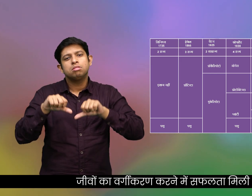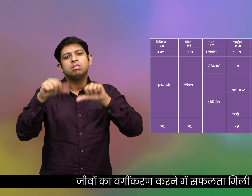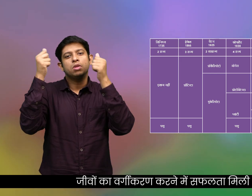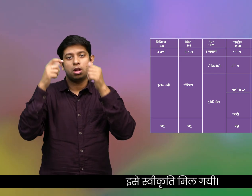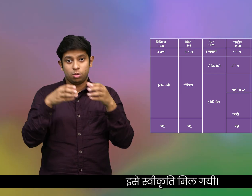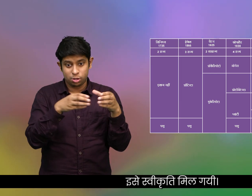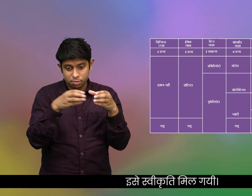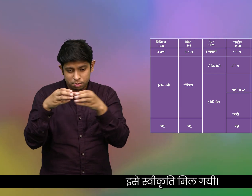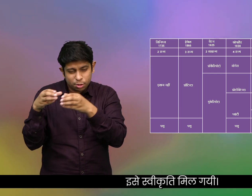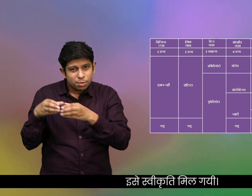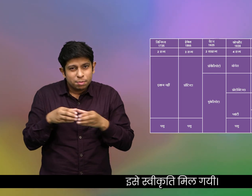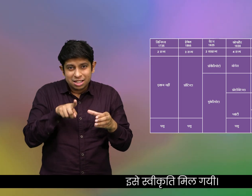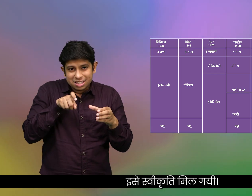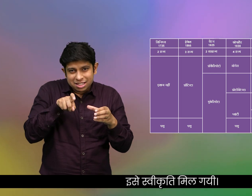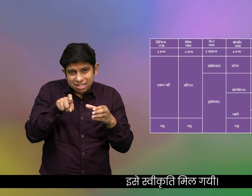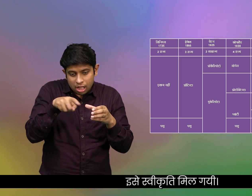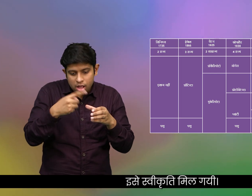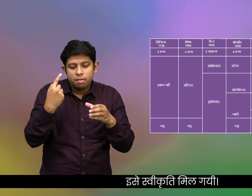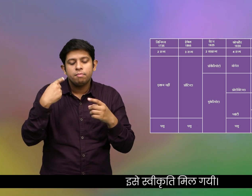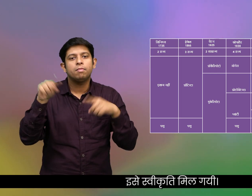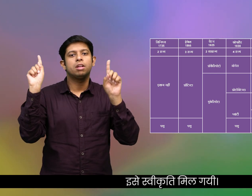इसे स्वीकृति मिल गई।